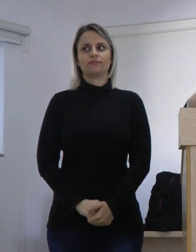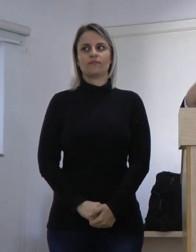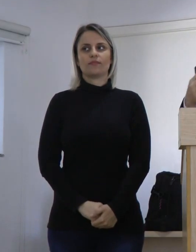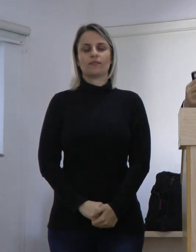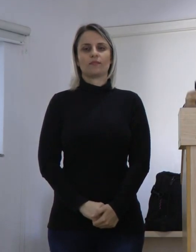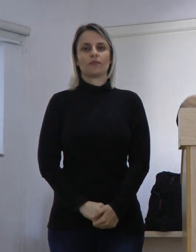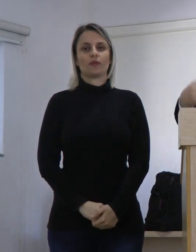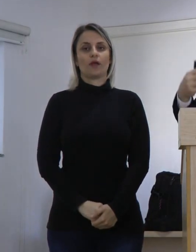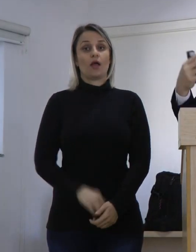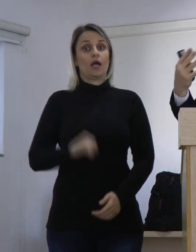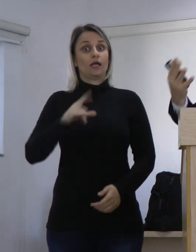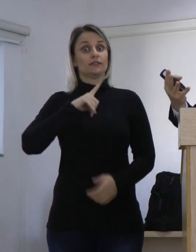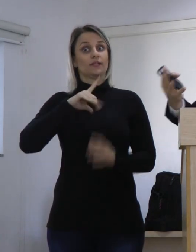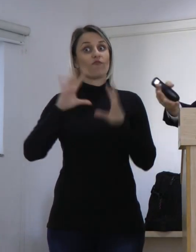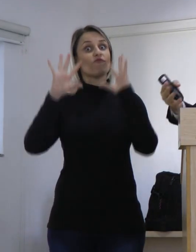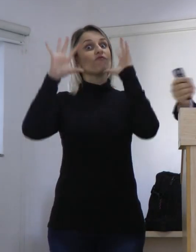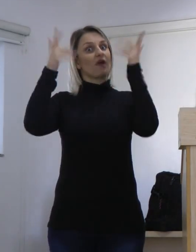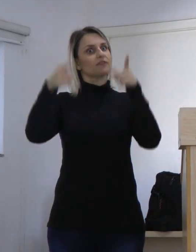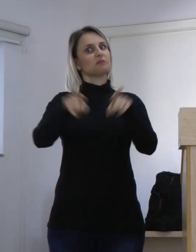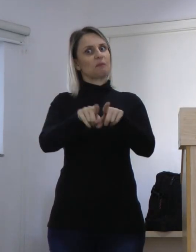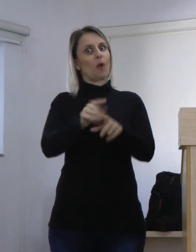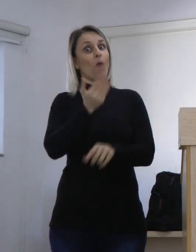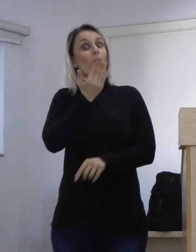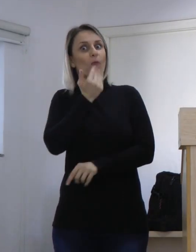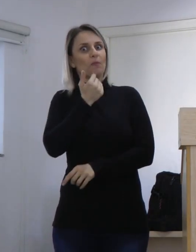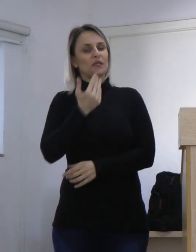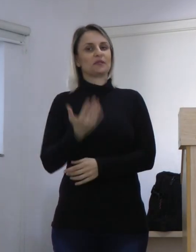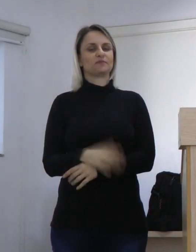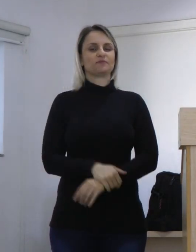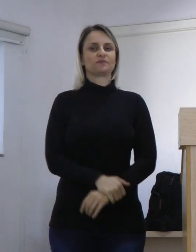e quando tem evento sempre tem muita comida também.